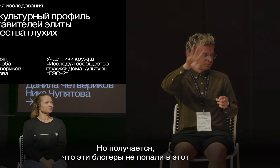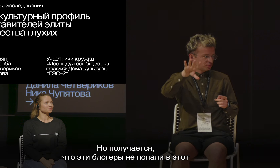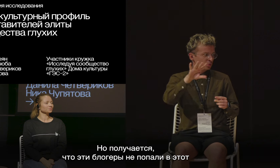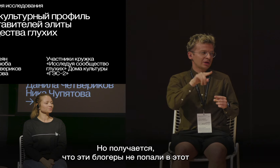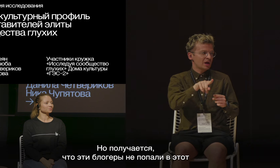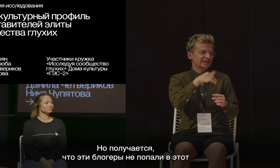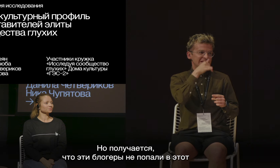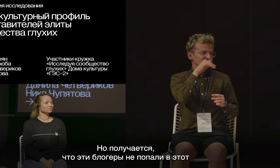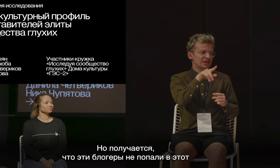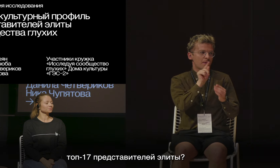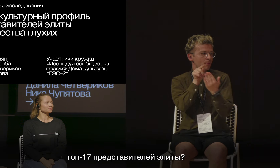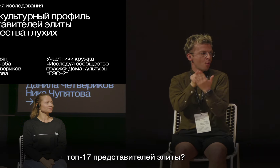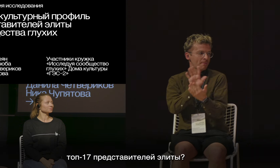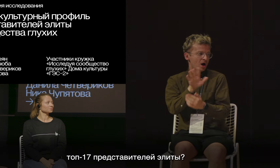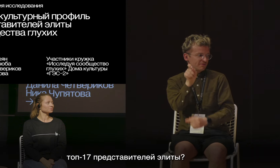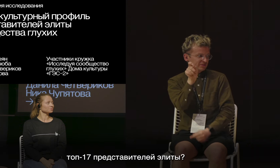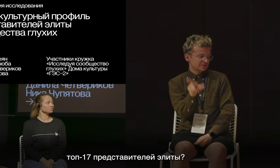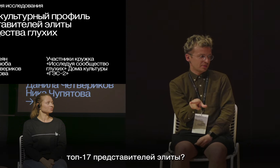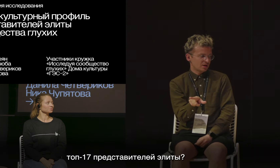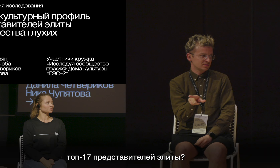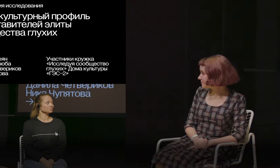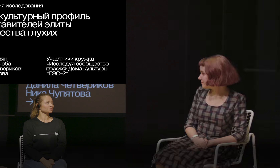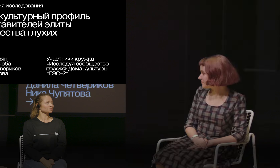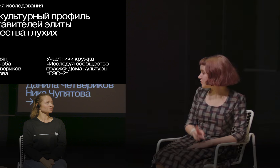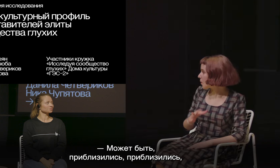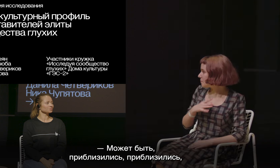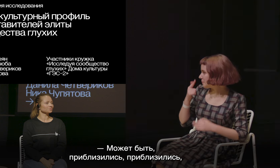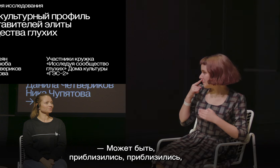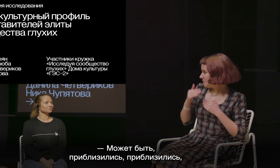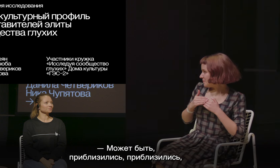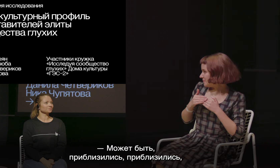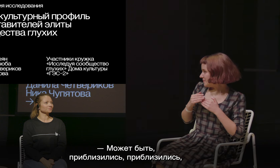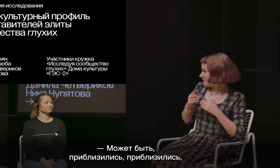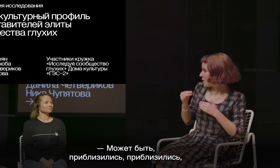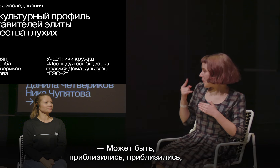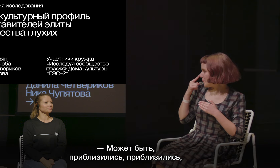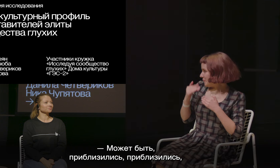но получается, что эти блогеры не смогли попасть в этот топ-17. Но они